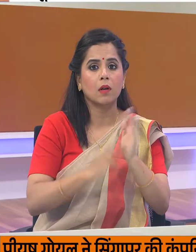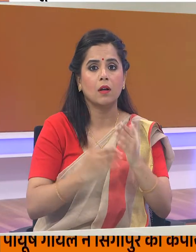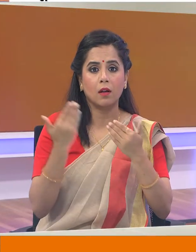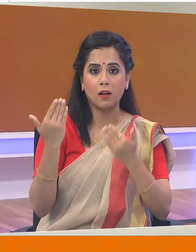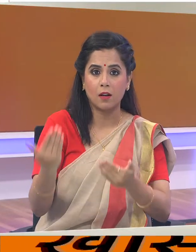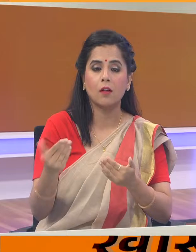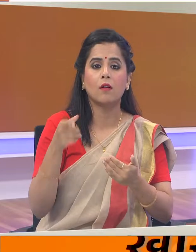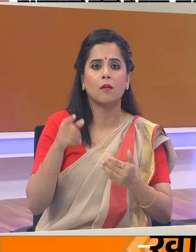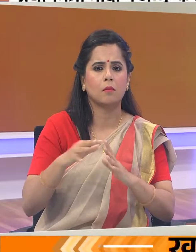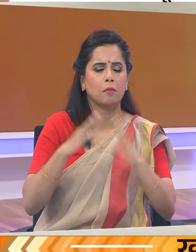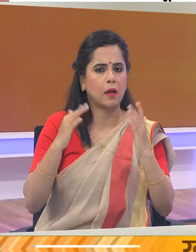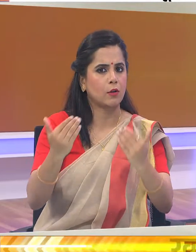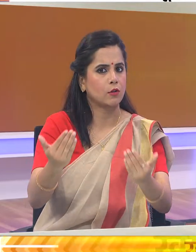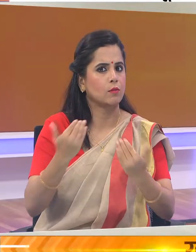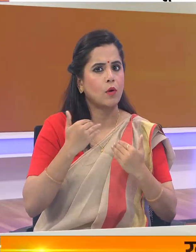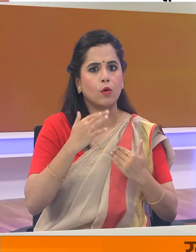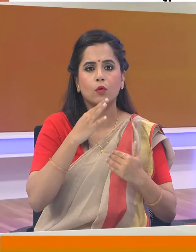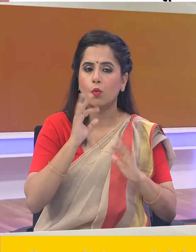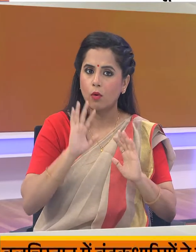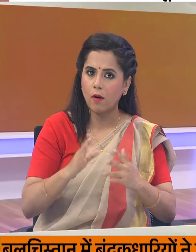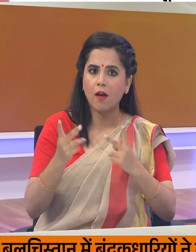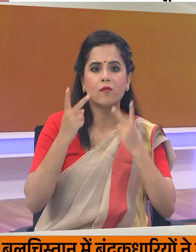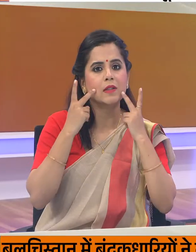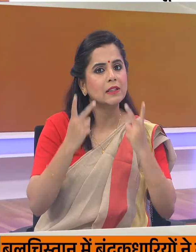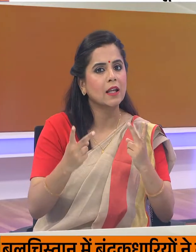का बहुत बड़ा योगदान है।